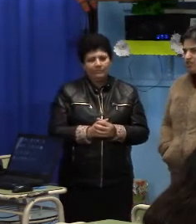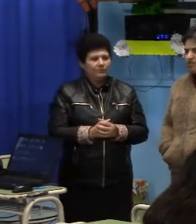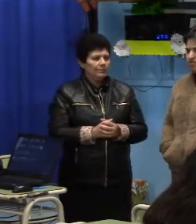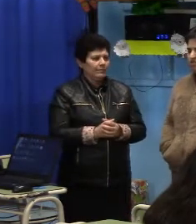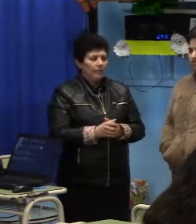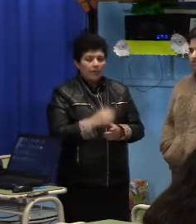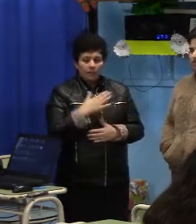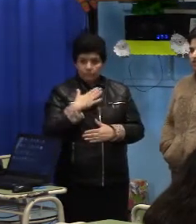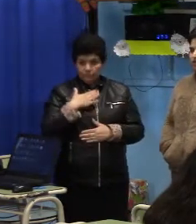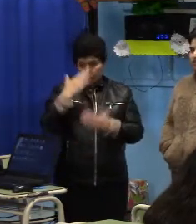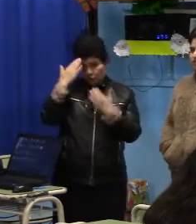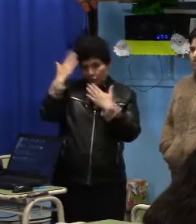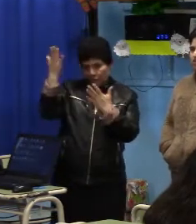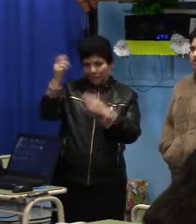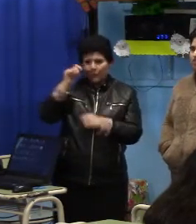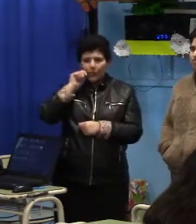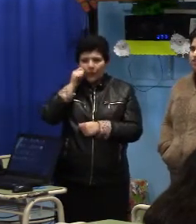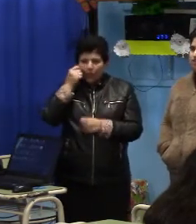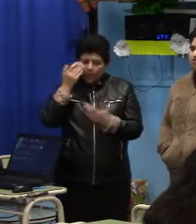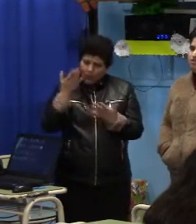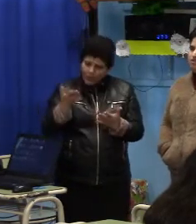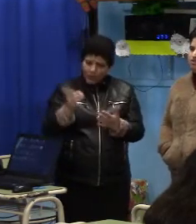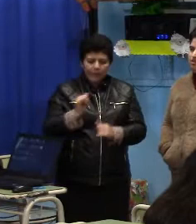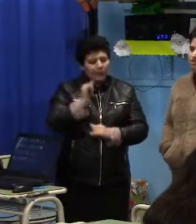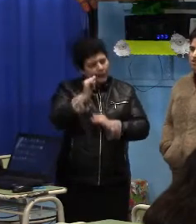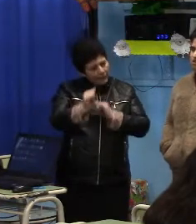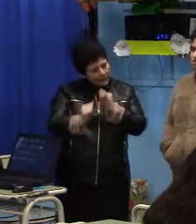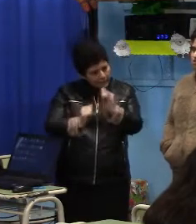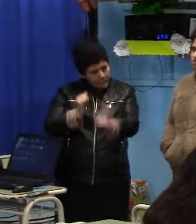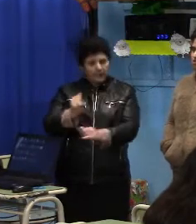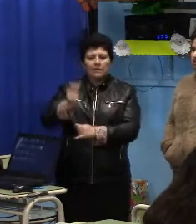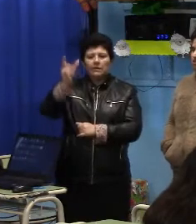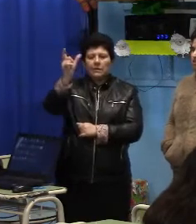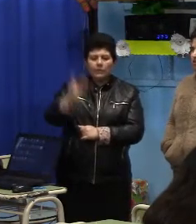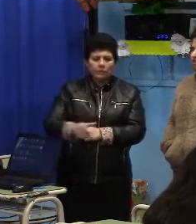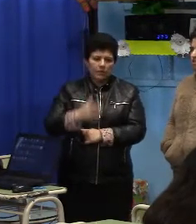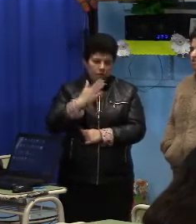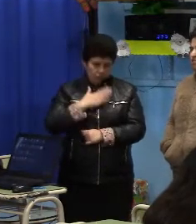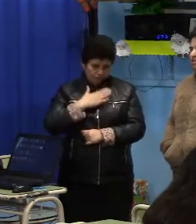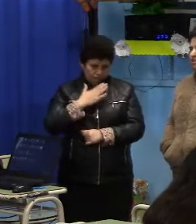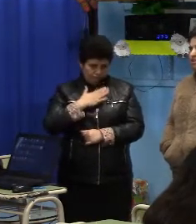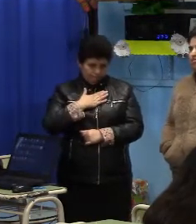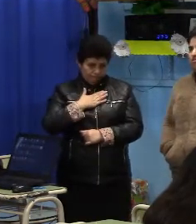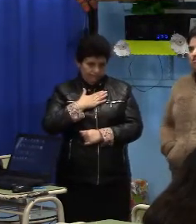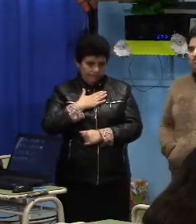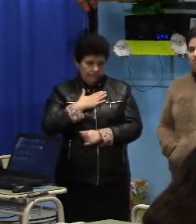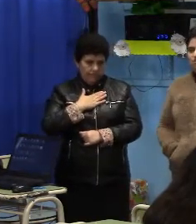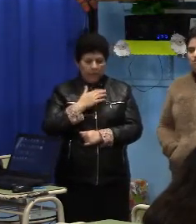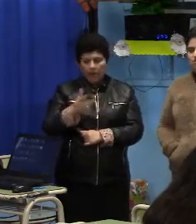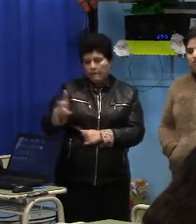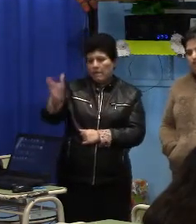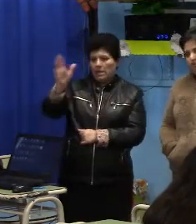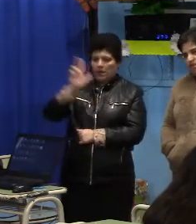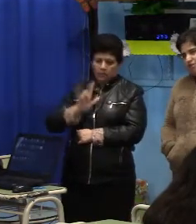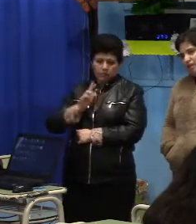Yo creo que eso es muy bueno que se le enfatice. Yo en mi caso a mí me dijeron, lo primero que van a ver